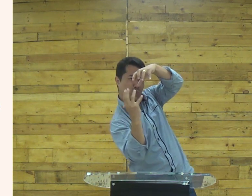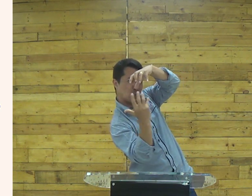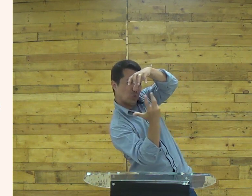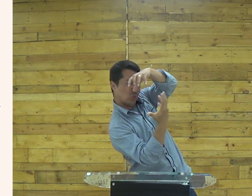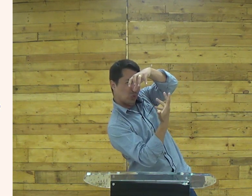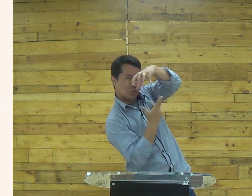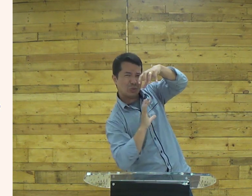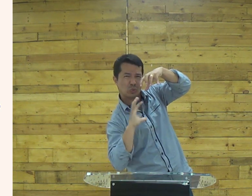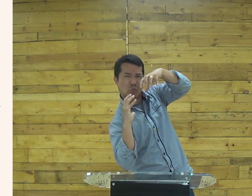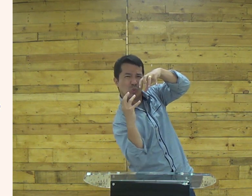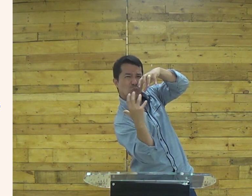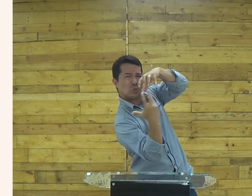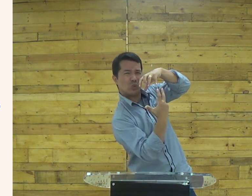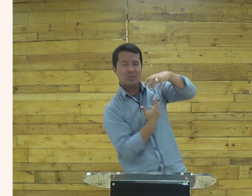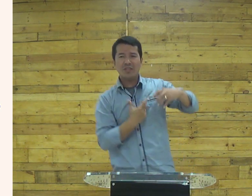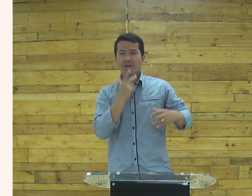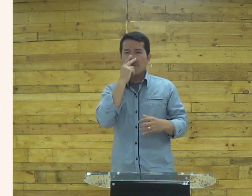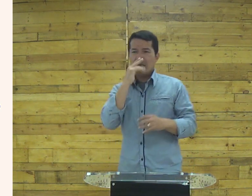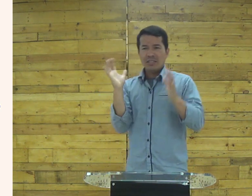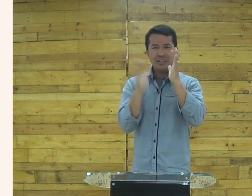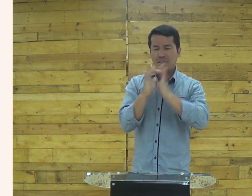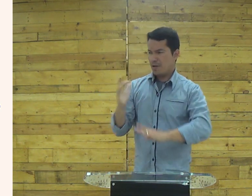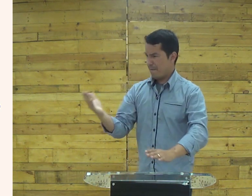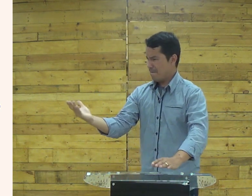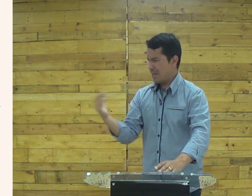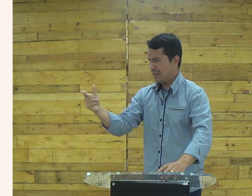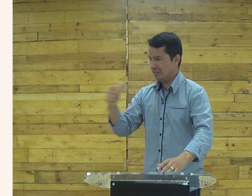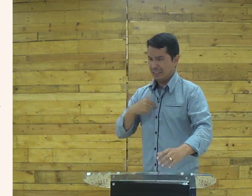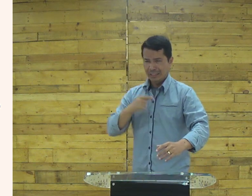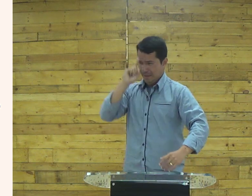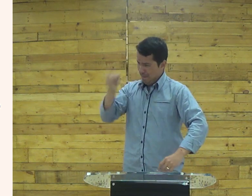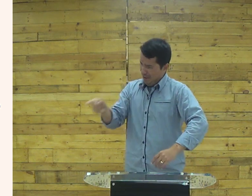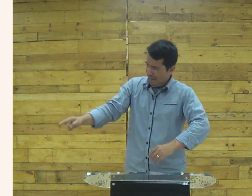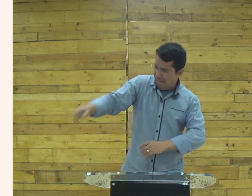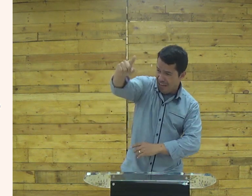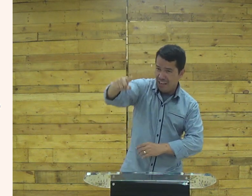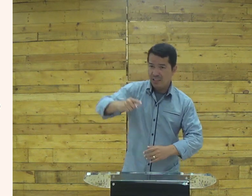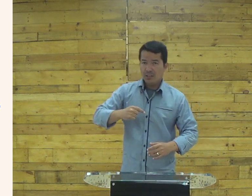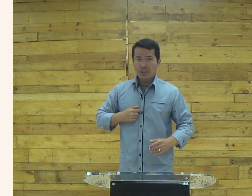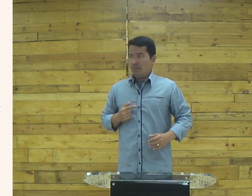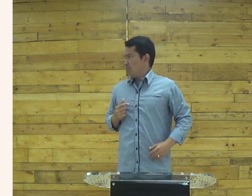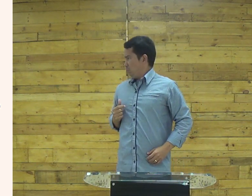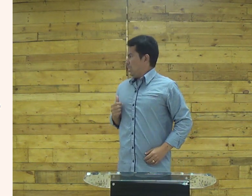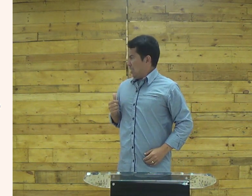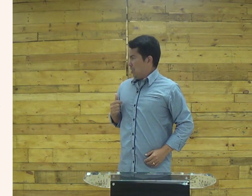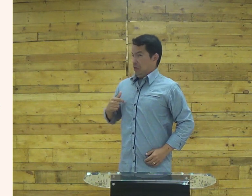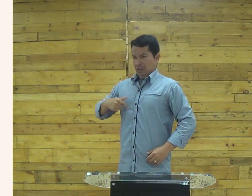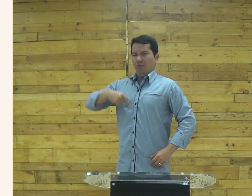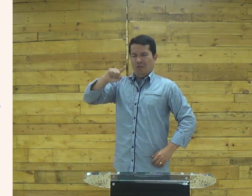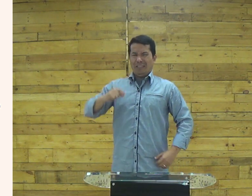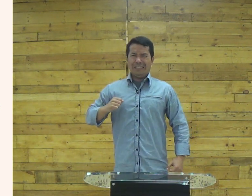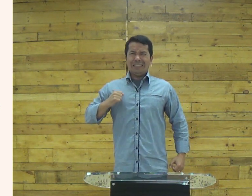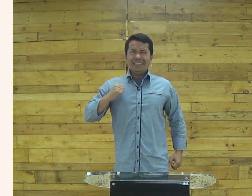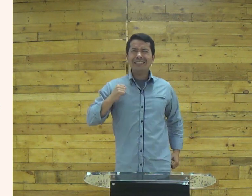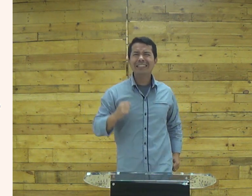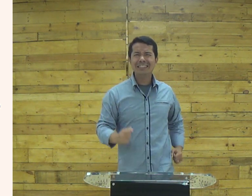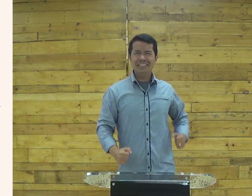Pelo mundo todo, significa todo mundo. Jesus mandou e disse, vão pelo